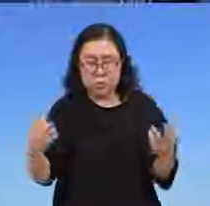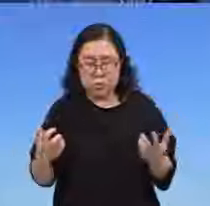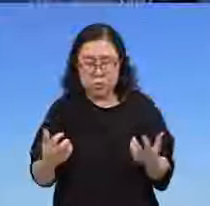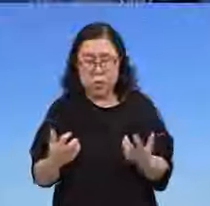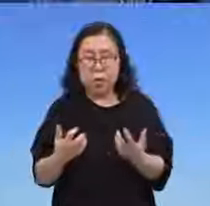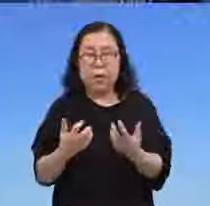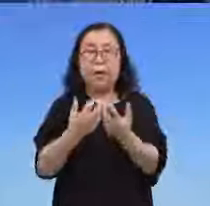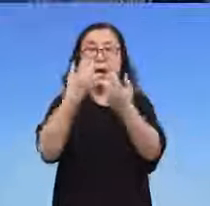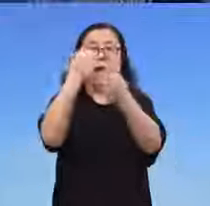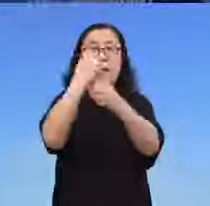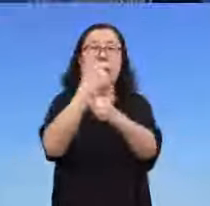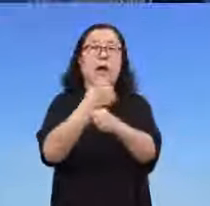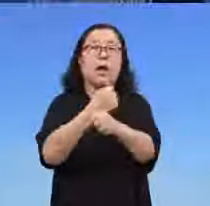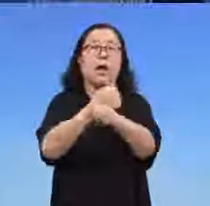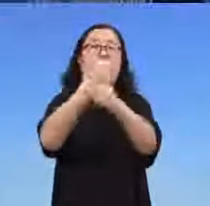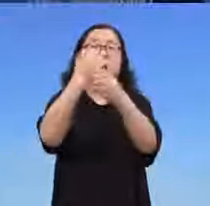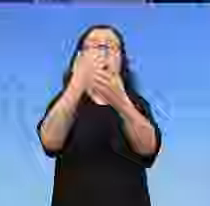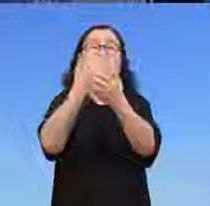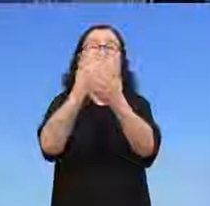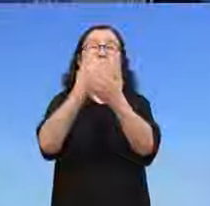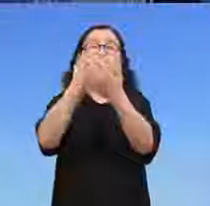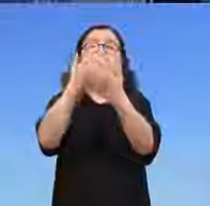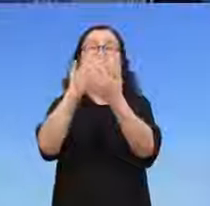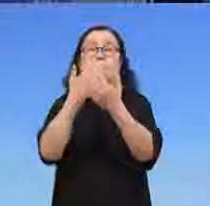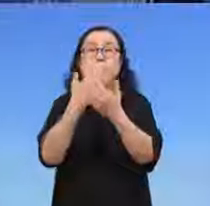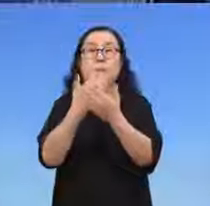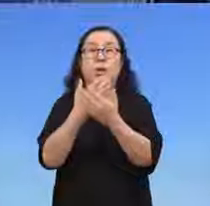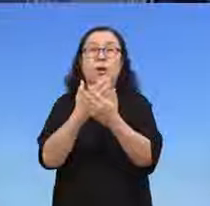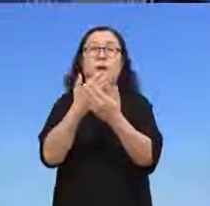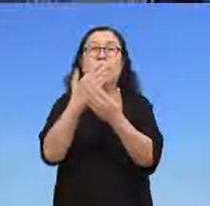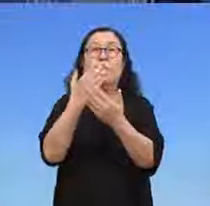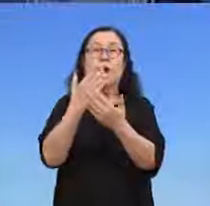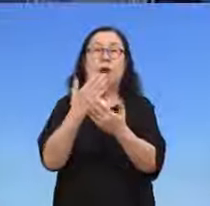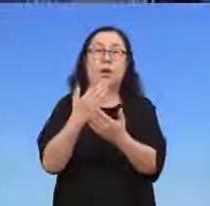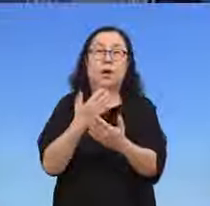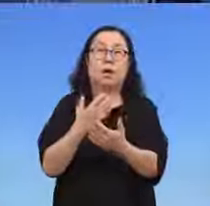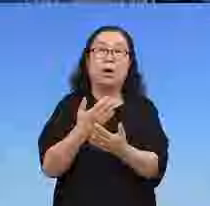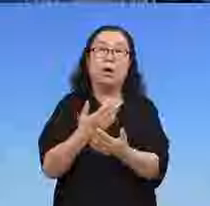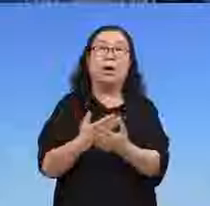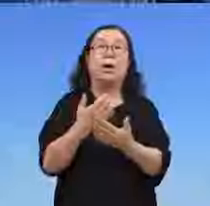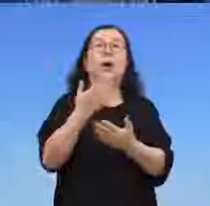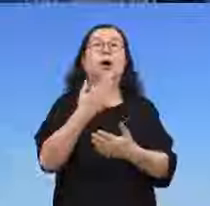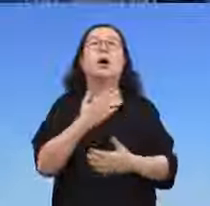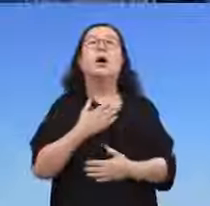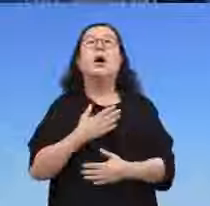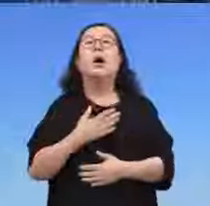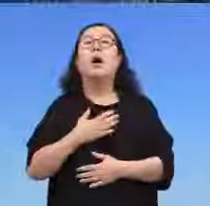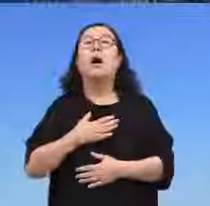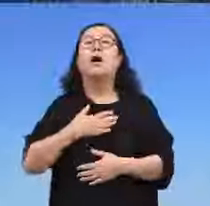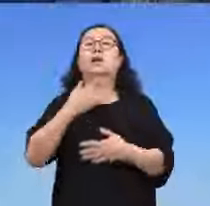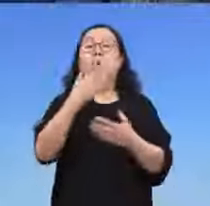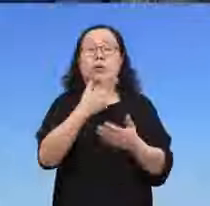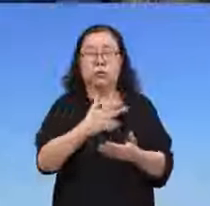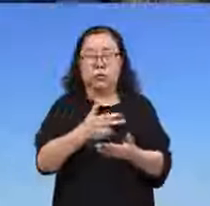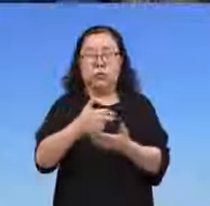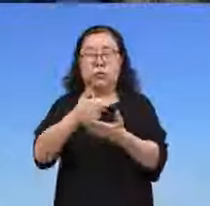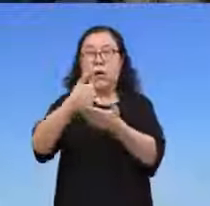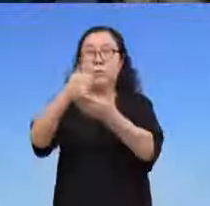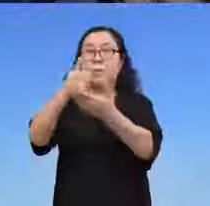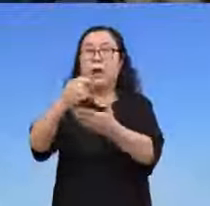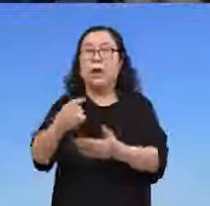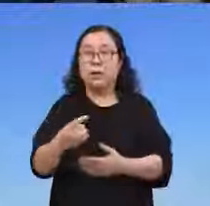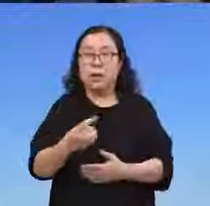충만하게 하소서. 우리 다시 한번 이렇게 선포합니다. 나 주님만을 섬기리.